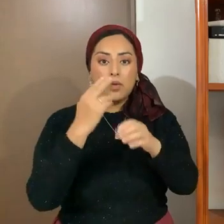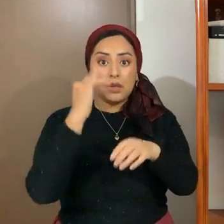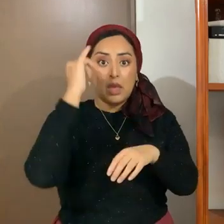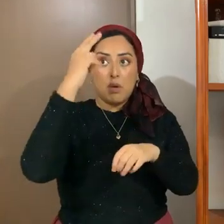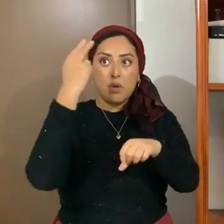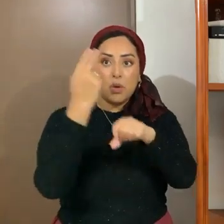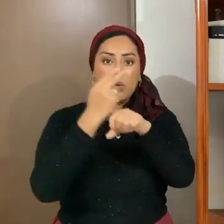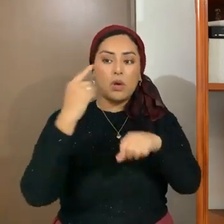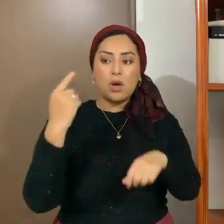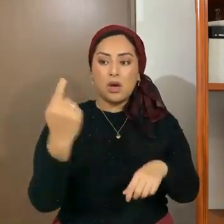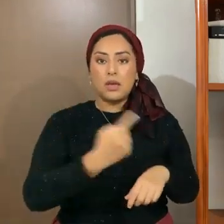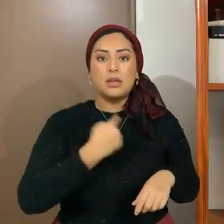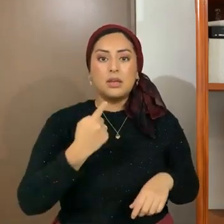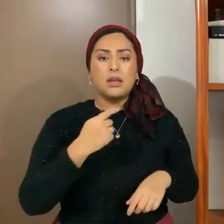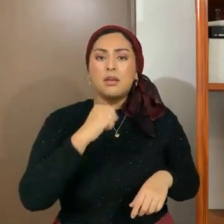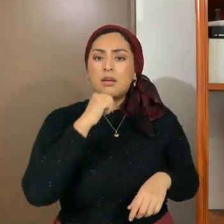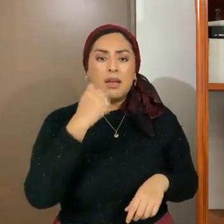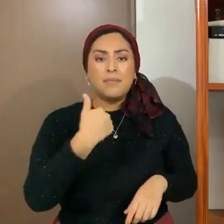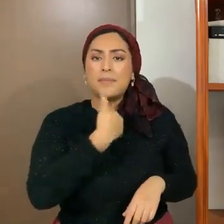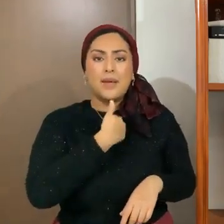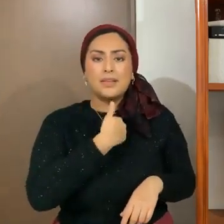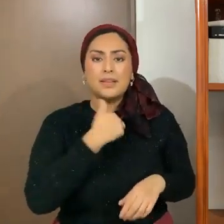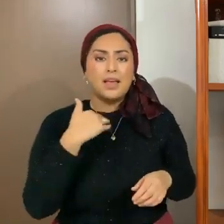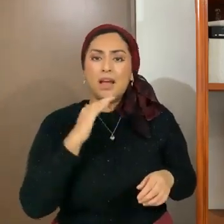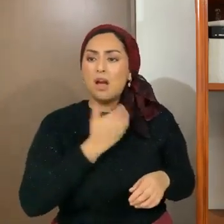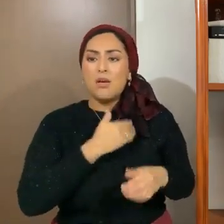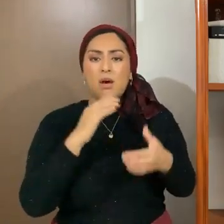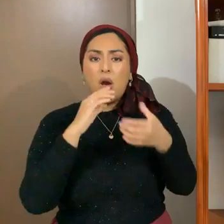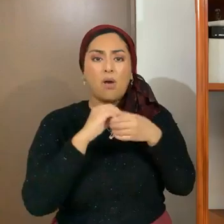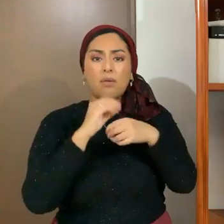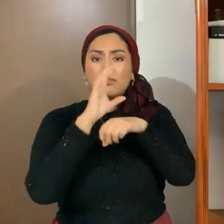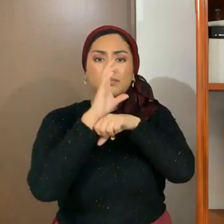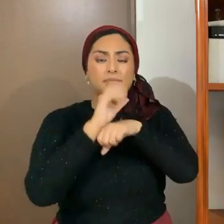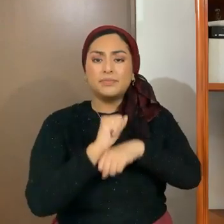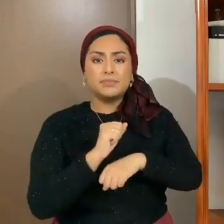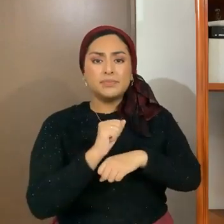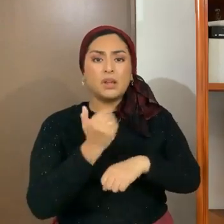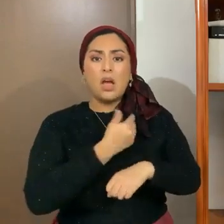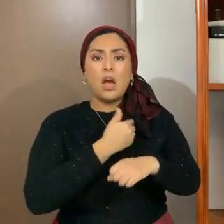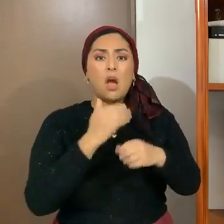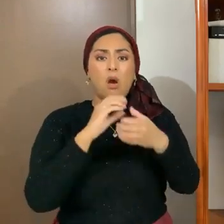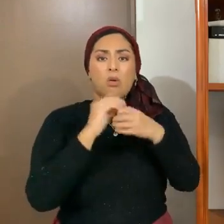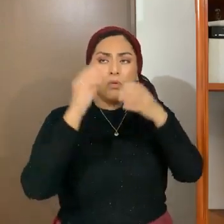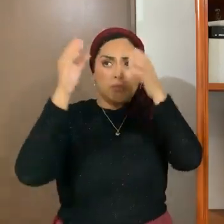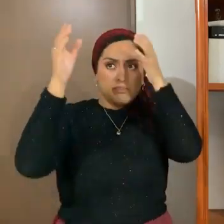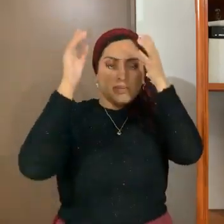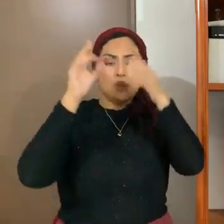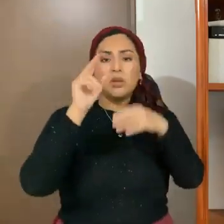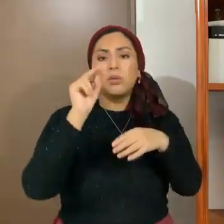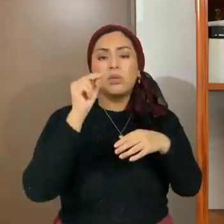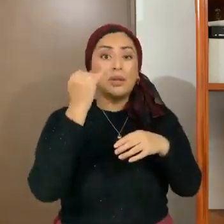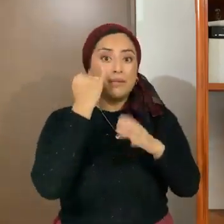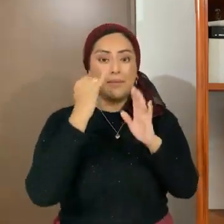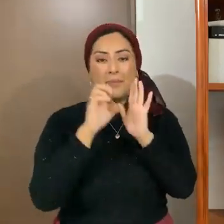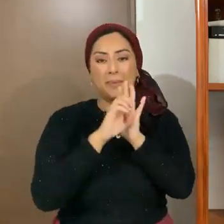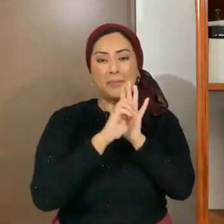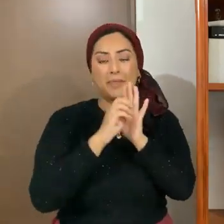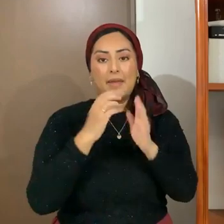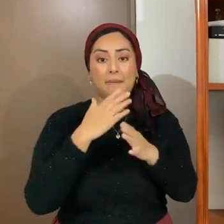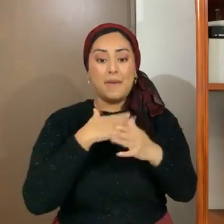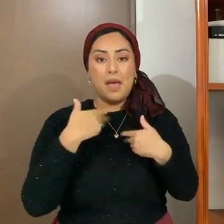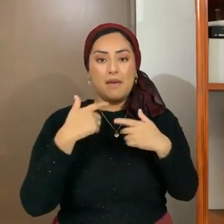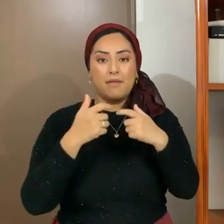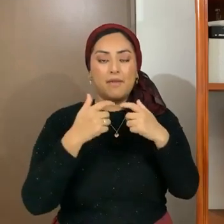instrumentos de Yahweh, no que sea por nuestra capacidad, nuestra intelectualidad, nuestros equipos. Si por ejemplo yo tuviera